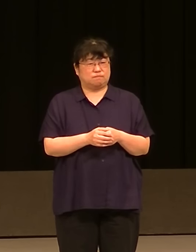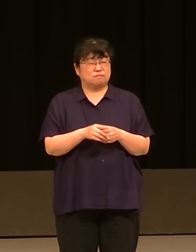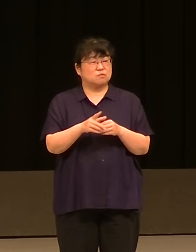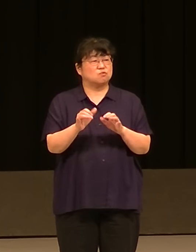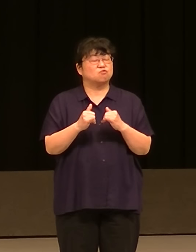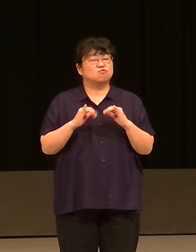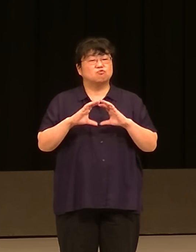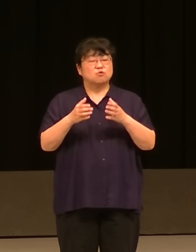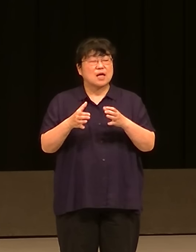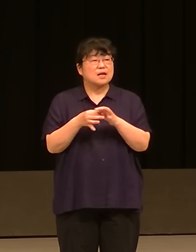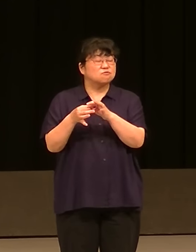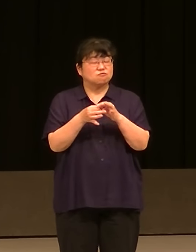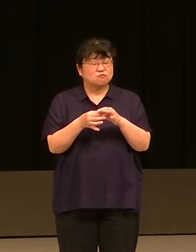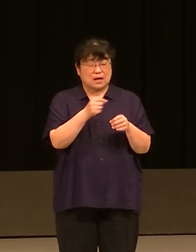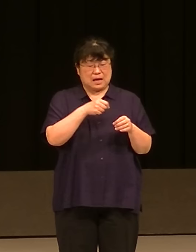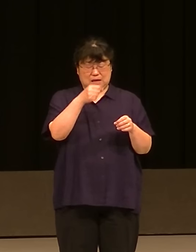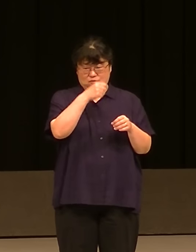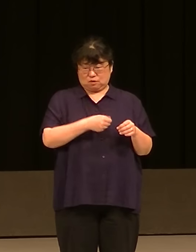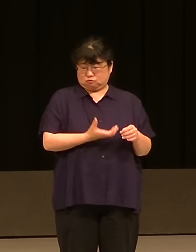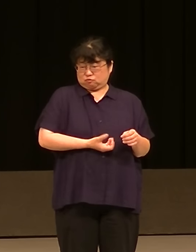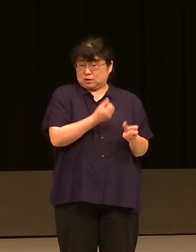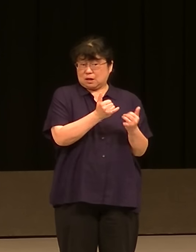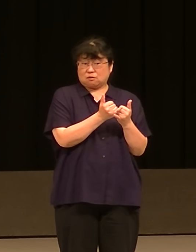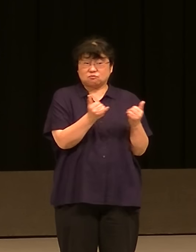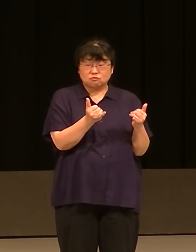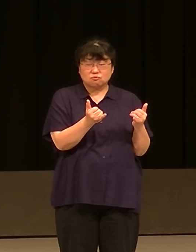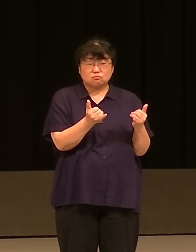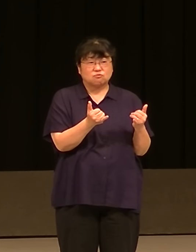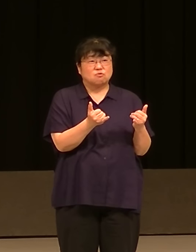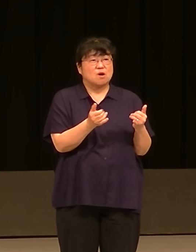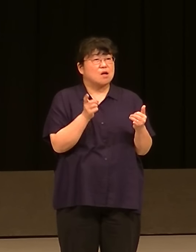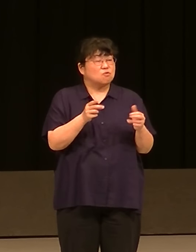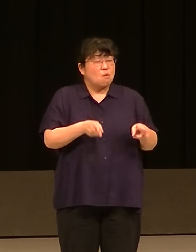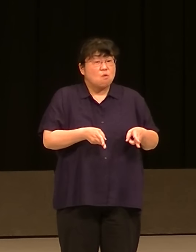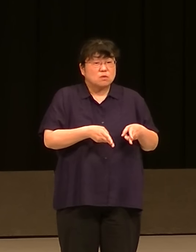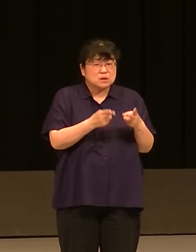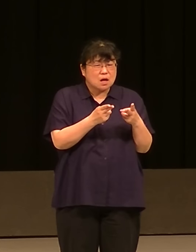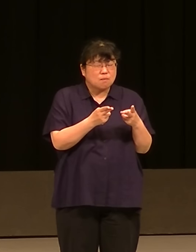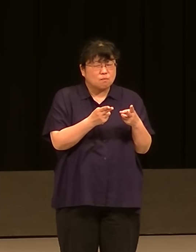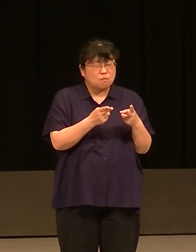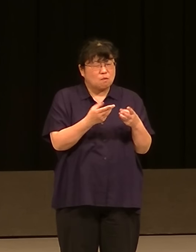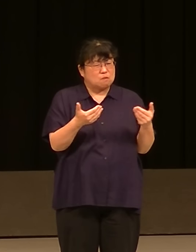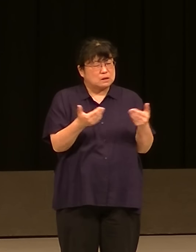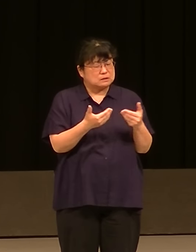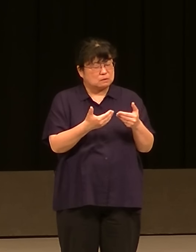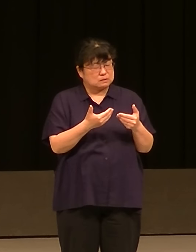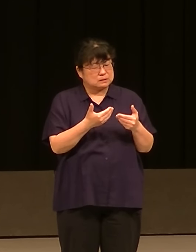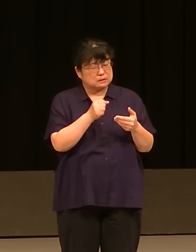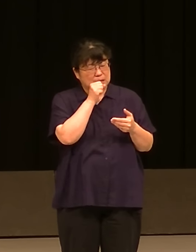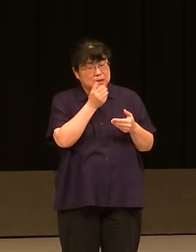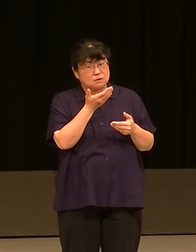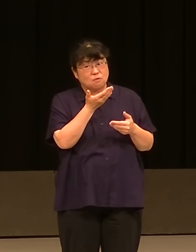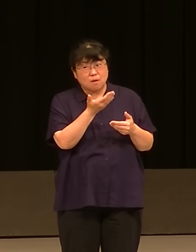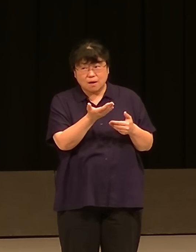についてカトリック信者がこの、まあ、そこを専門にしていいのかっていうようなことが